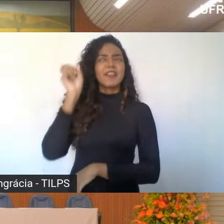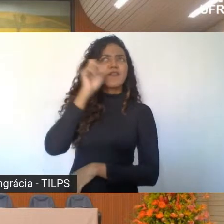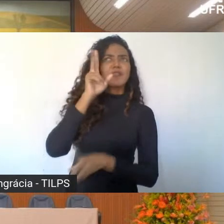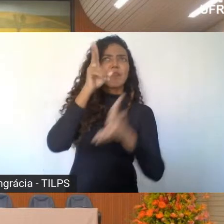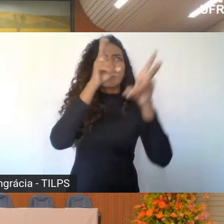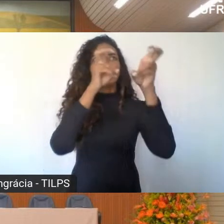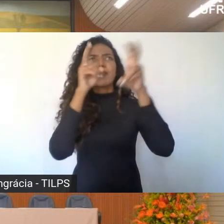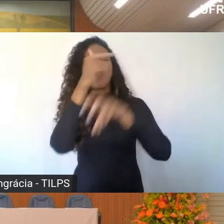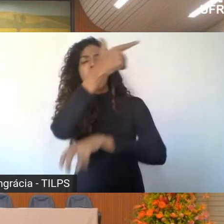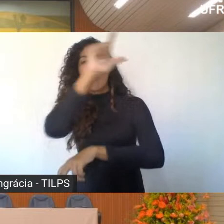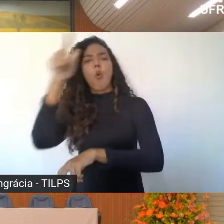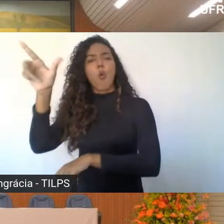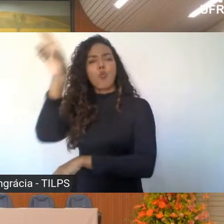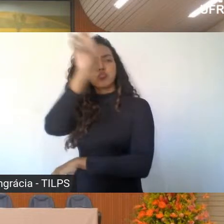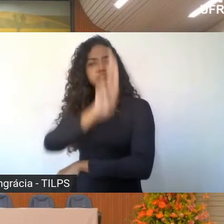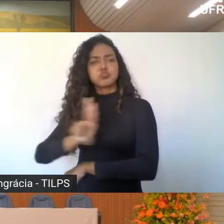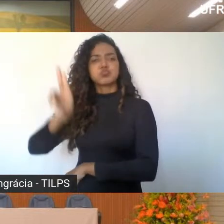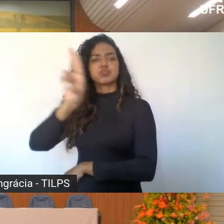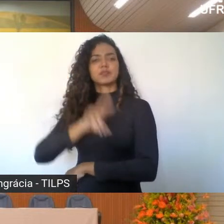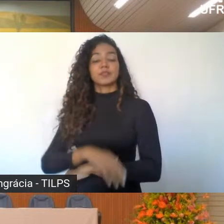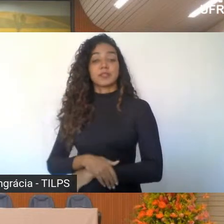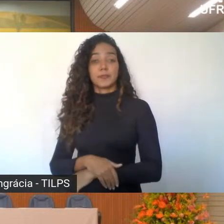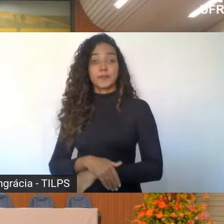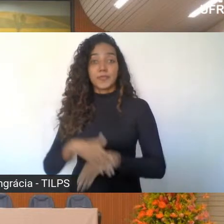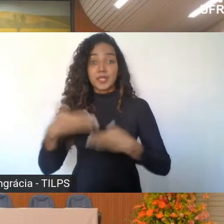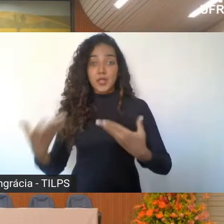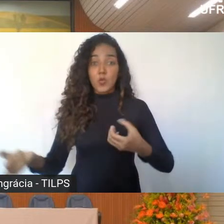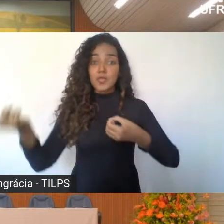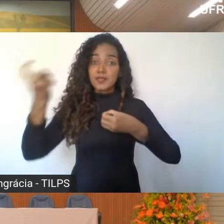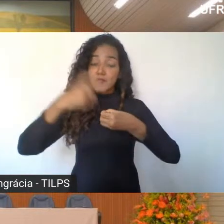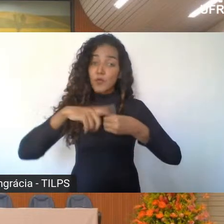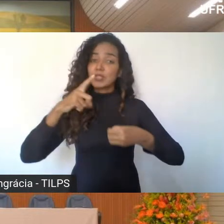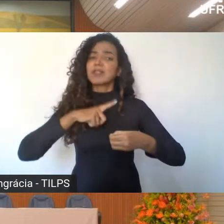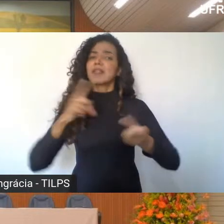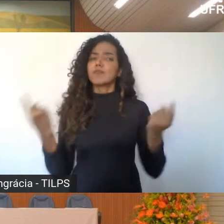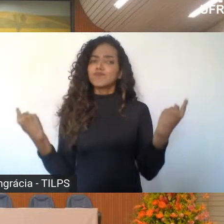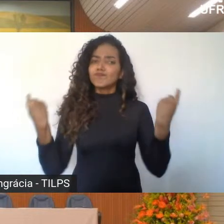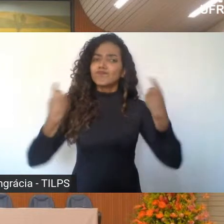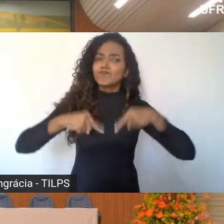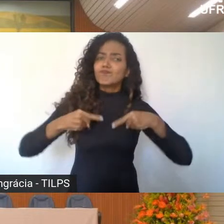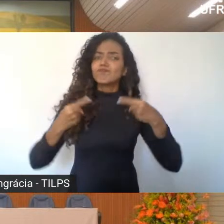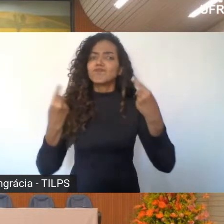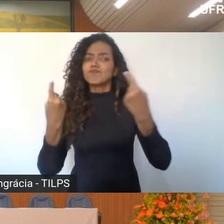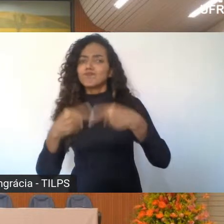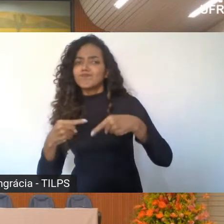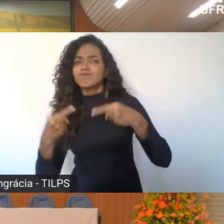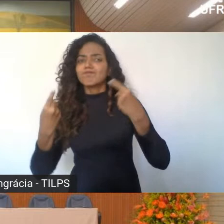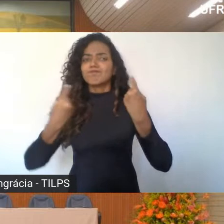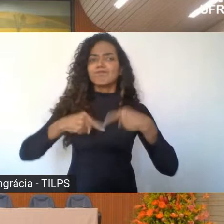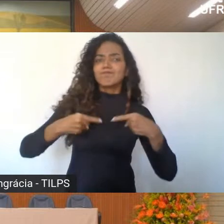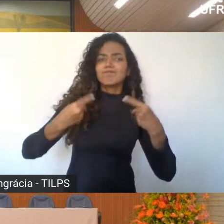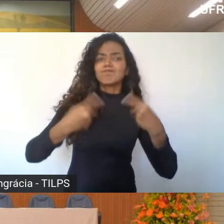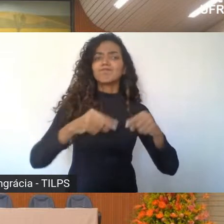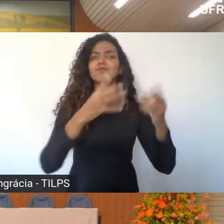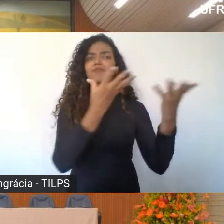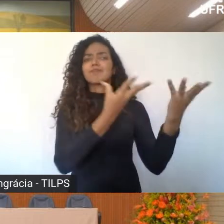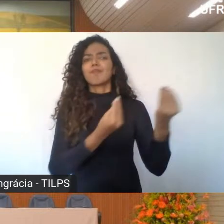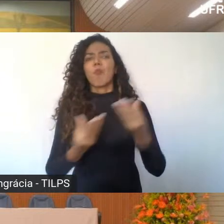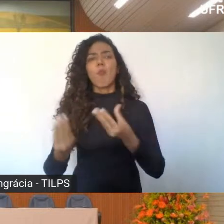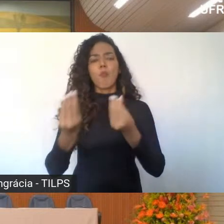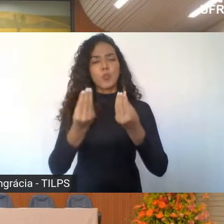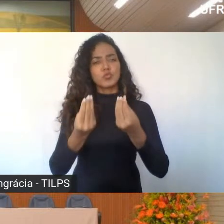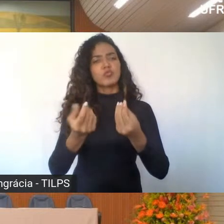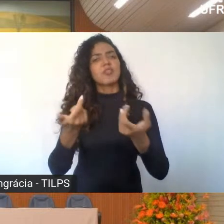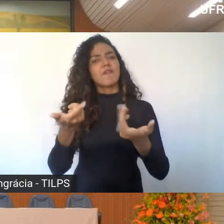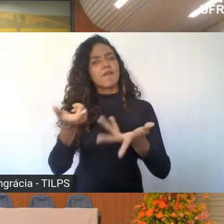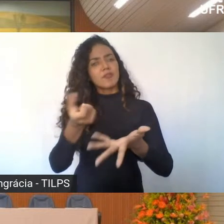assim, nessa retomada ainda teremos muitos desafios, desafios que vão ainda nos ensinar